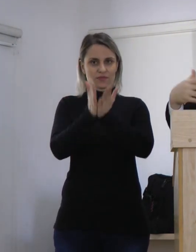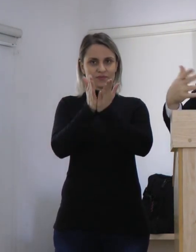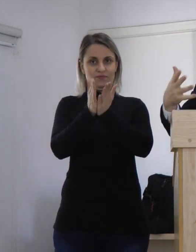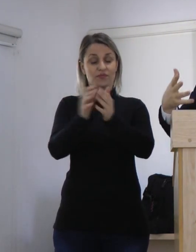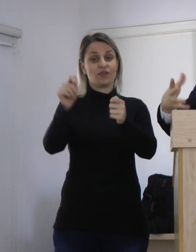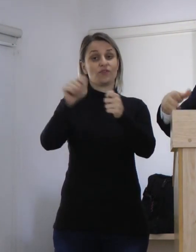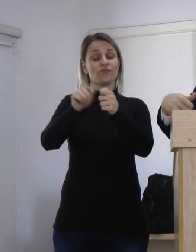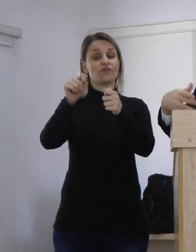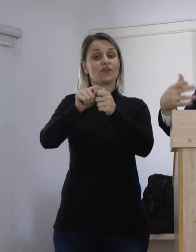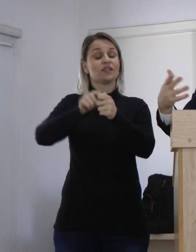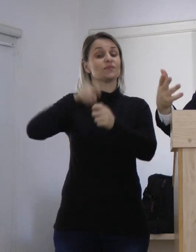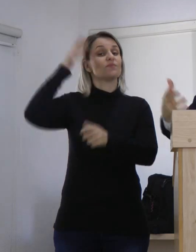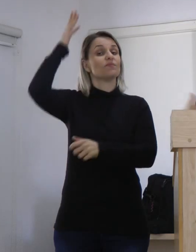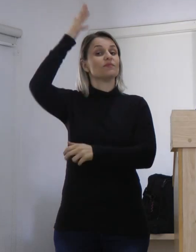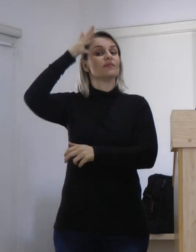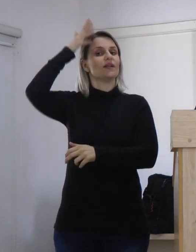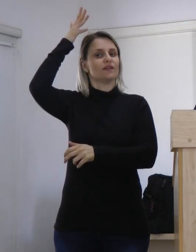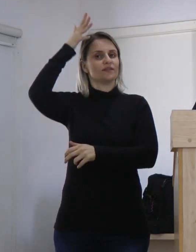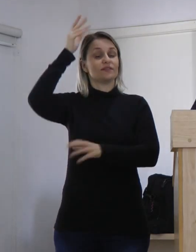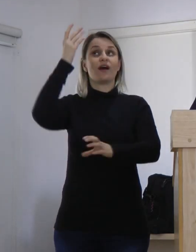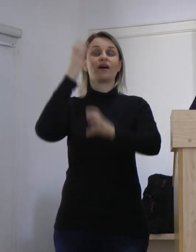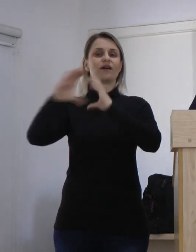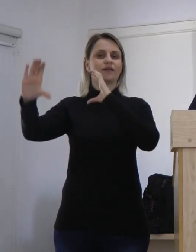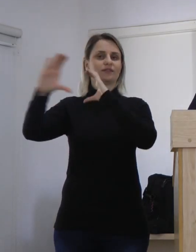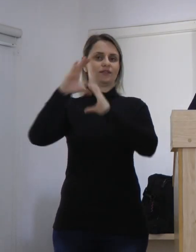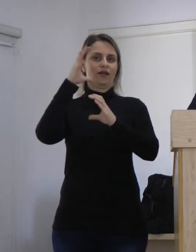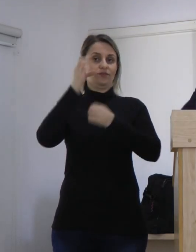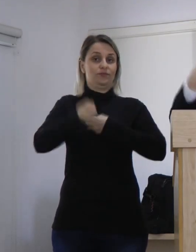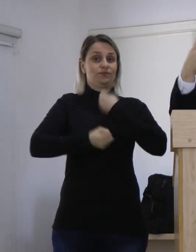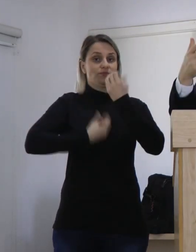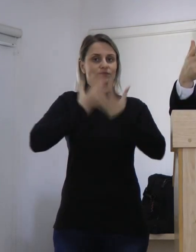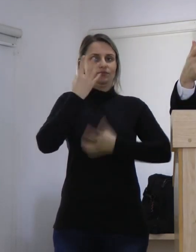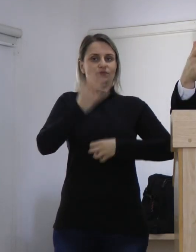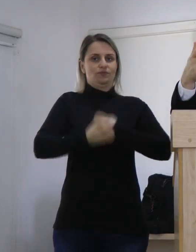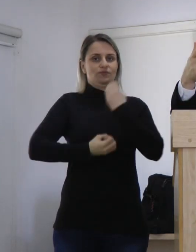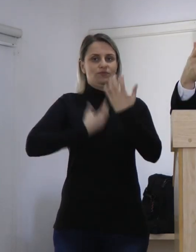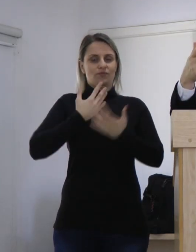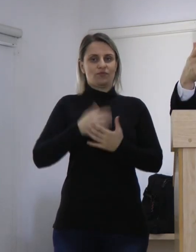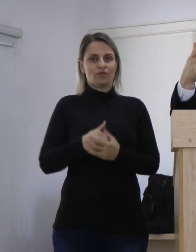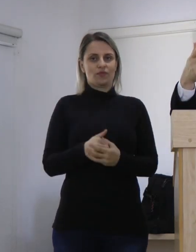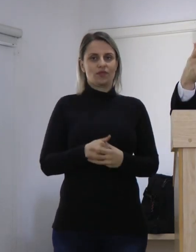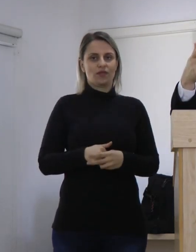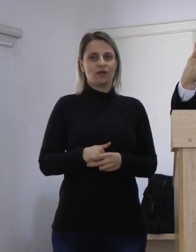declamava poesias, cantava. Como ele tinha insônia,